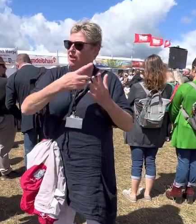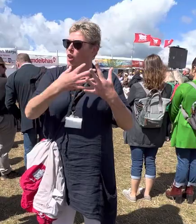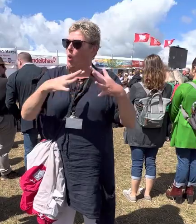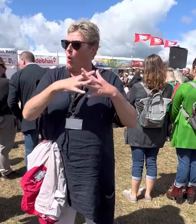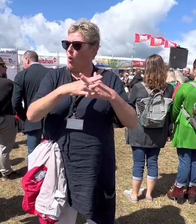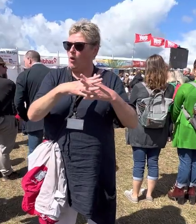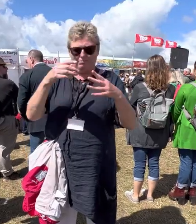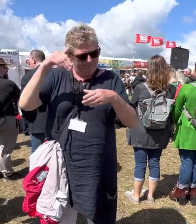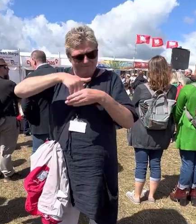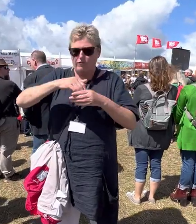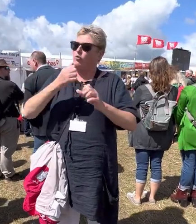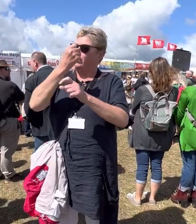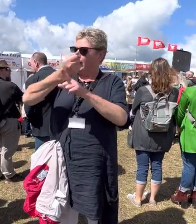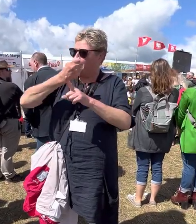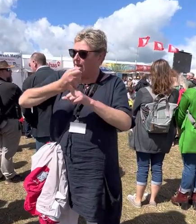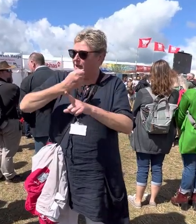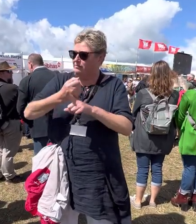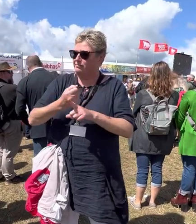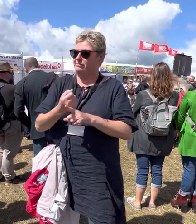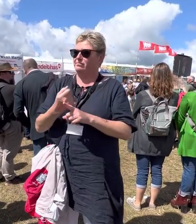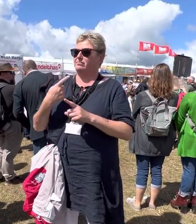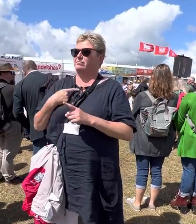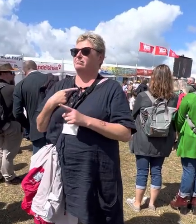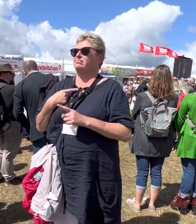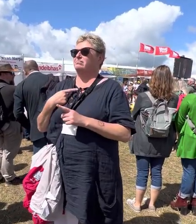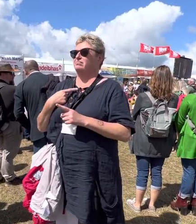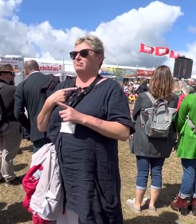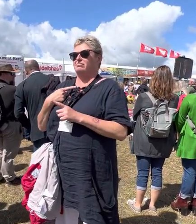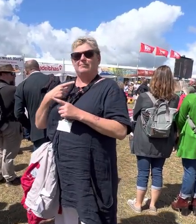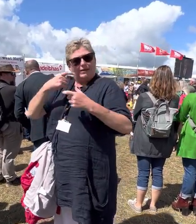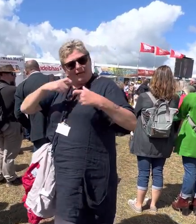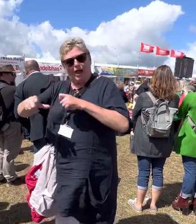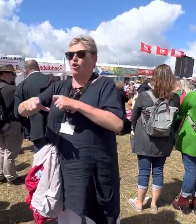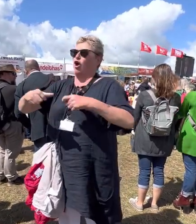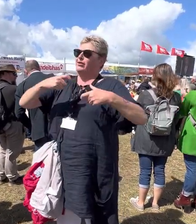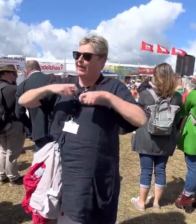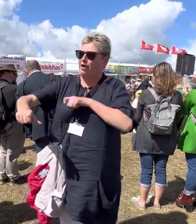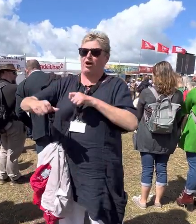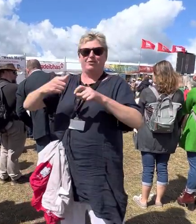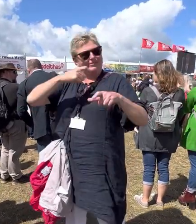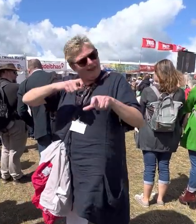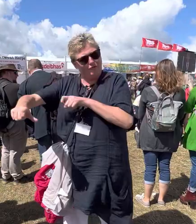ymgyrch. Mae ymgyrchu'n llwyddo. Daliwch ati. Diolch yn fawr.